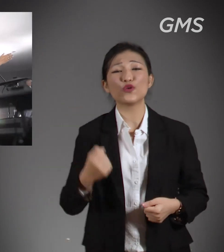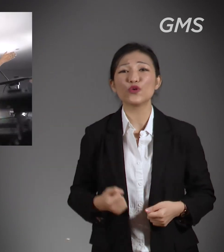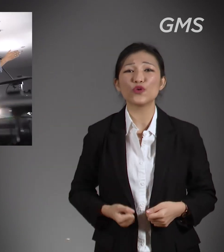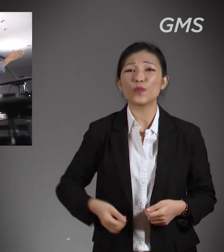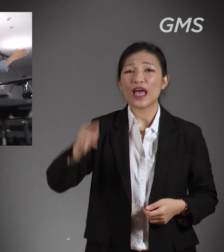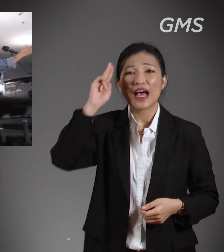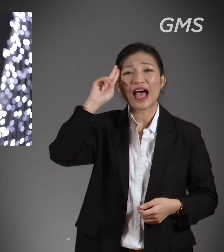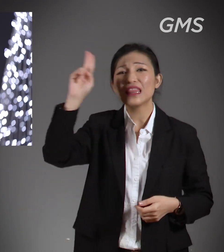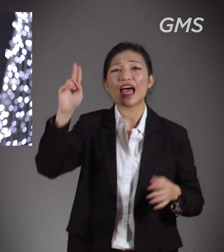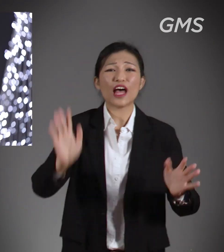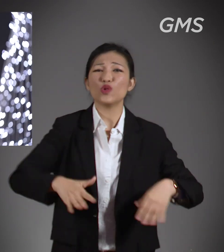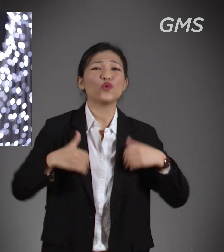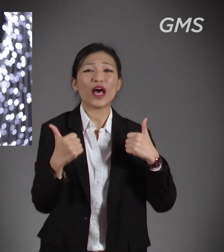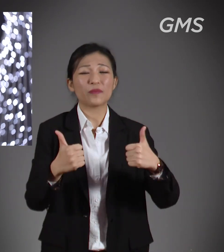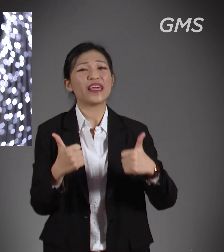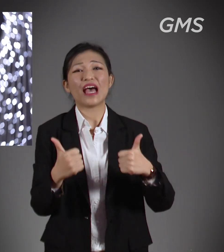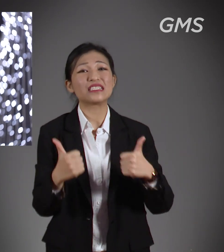layak.